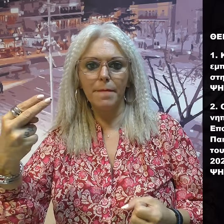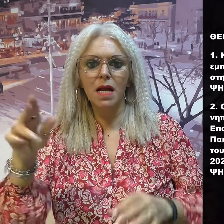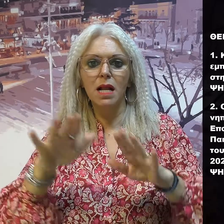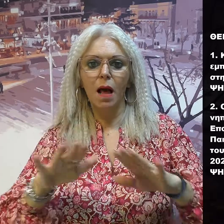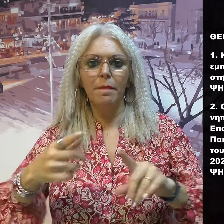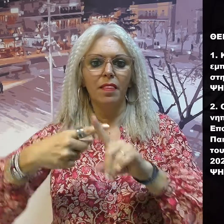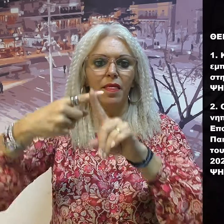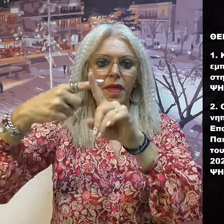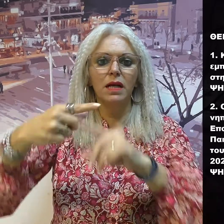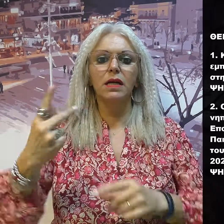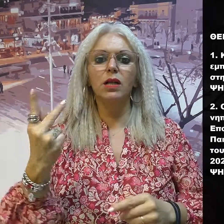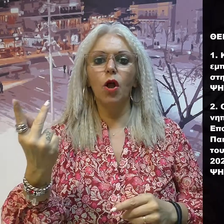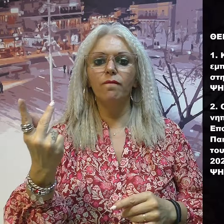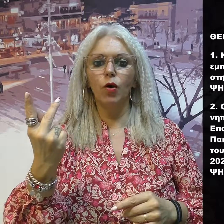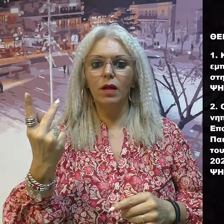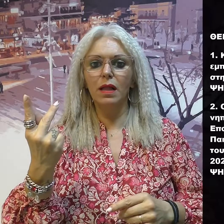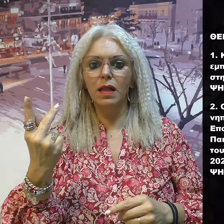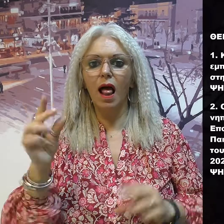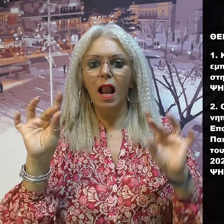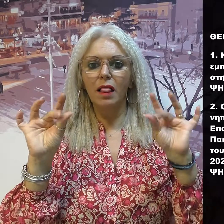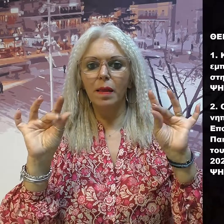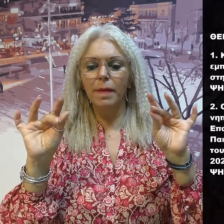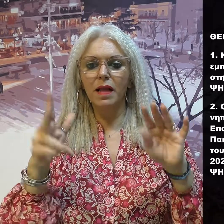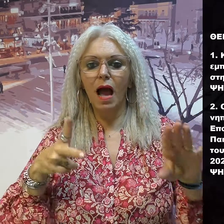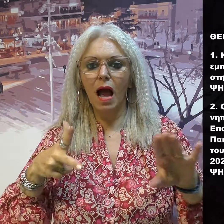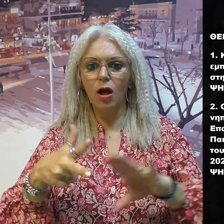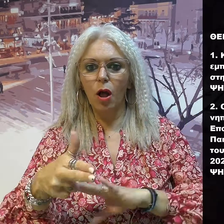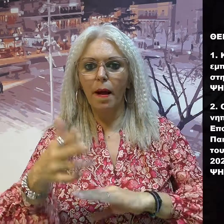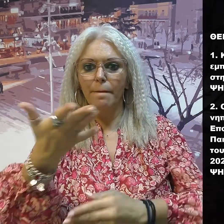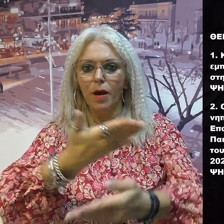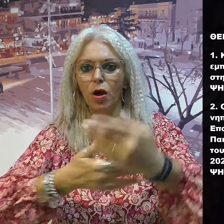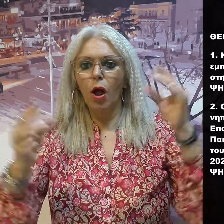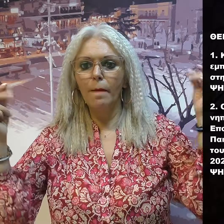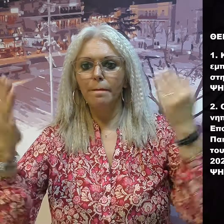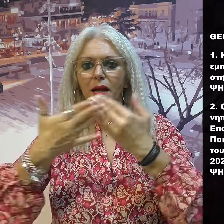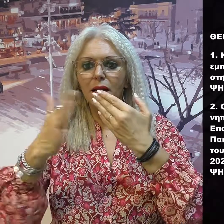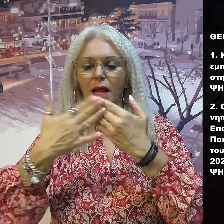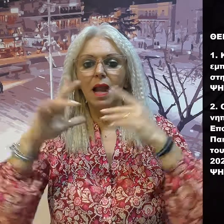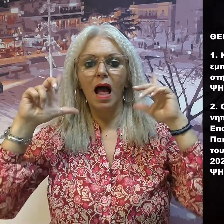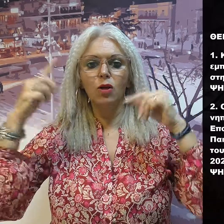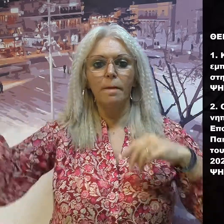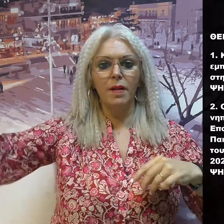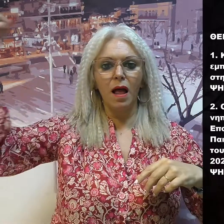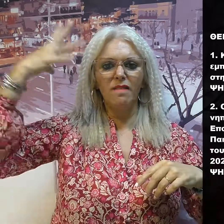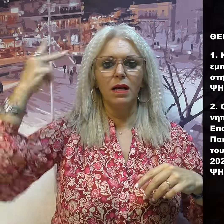διάταξης. 1. Κυκλοφοριακές ρυθμίσεις εν ώψη της εμποροπανήγυρης του Αγίου Πνεύματος στην κοινότητα Δρεπάνου. Ψηφίστηκε